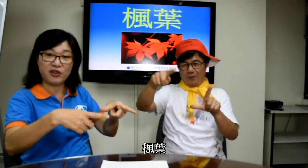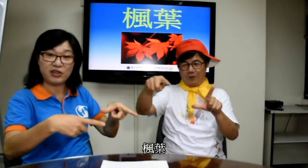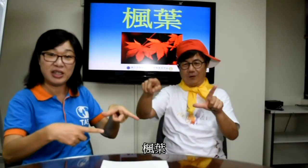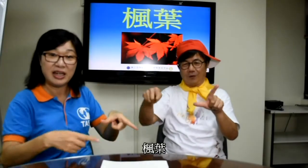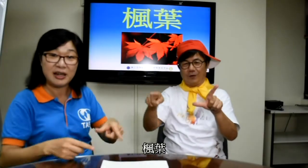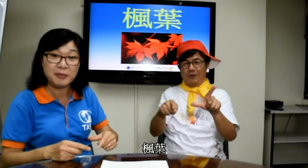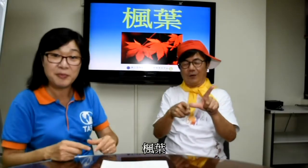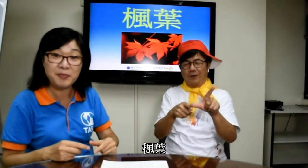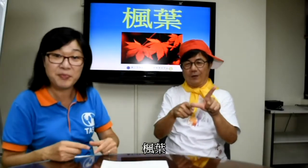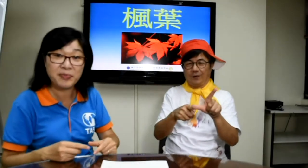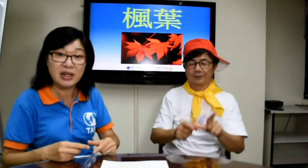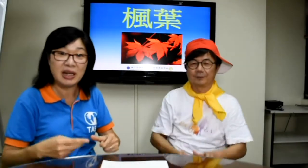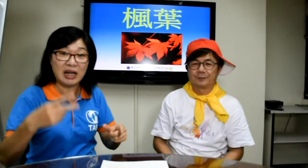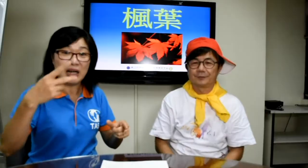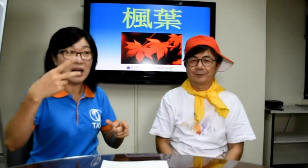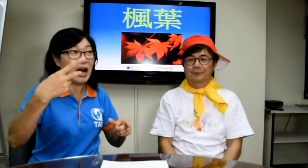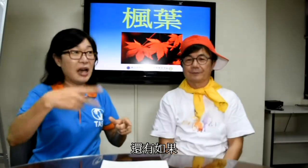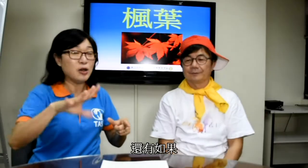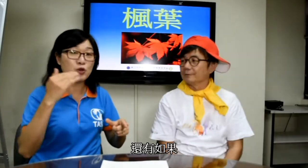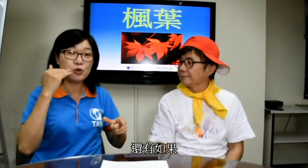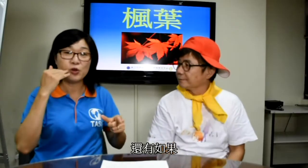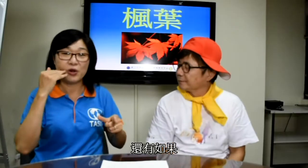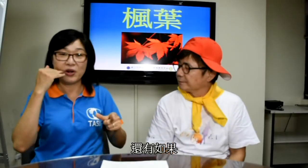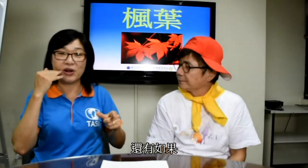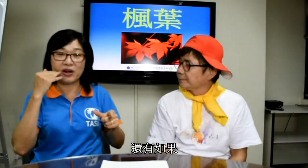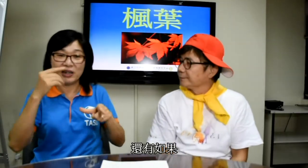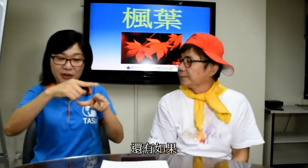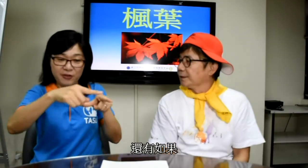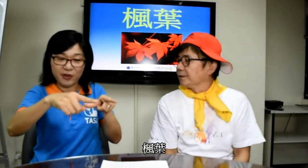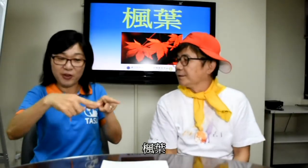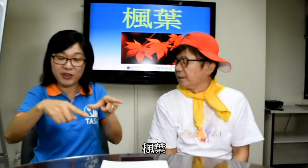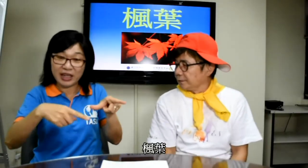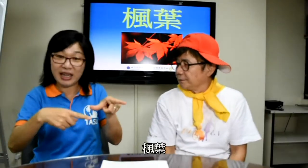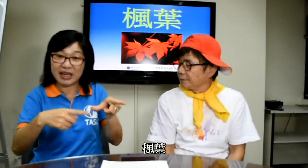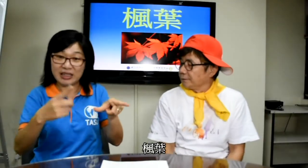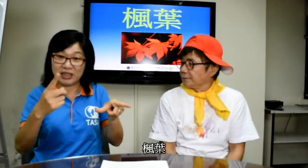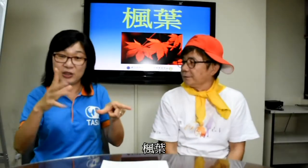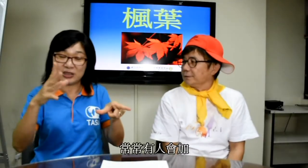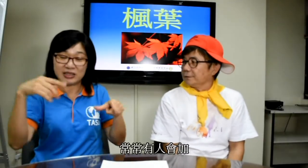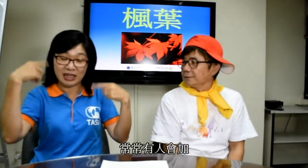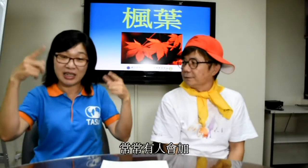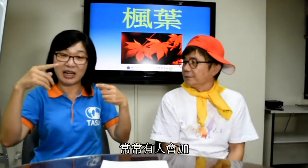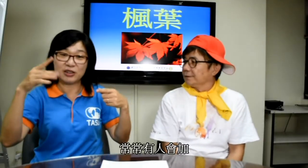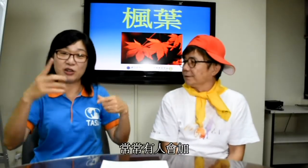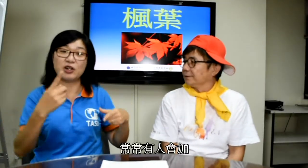叶。还有，如果枫叶常常有人会加